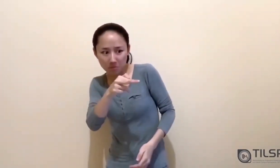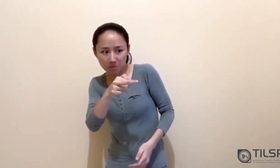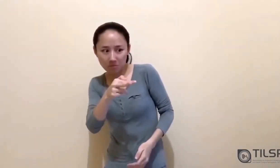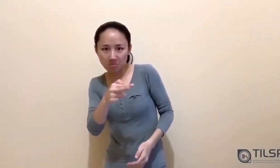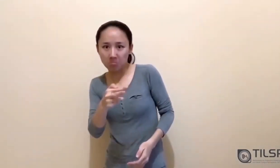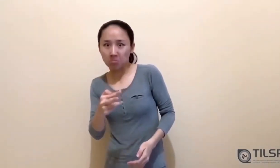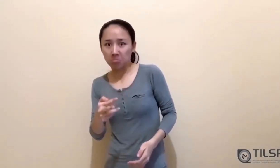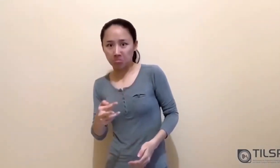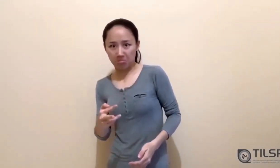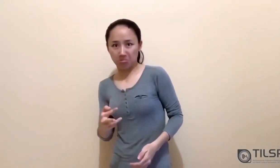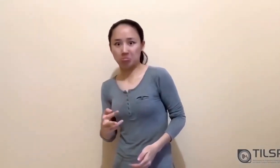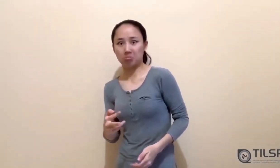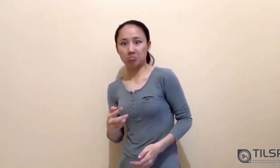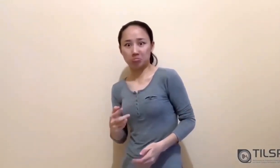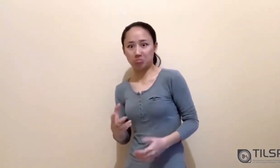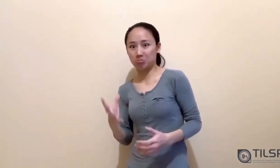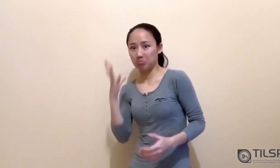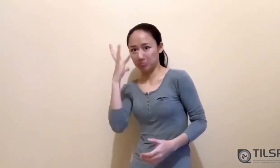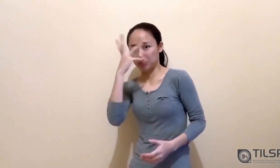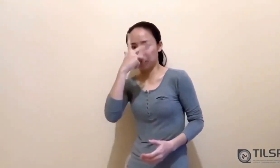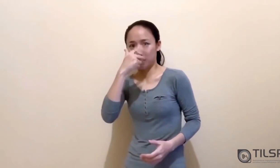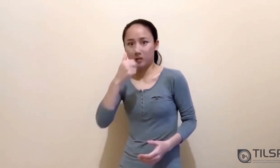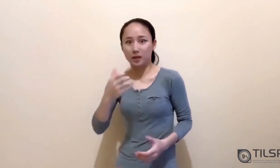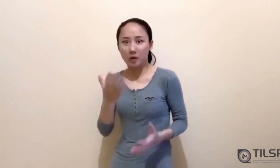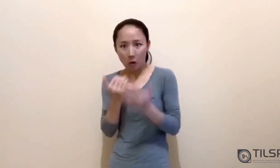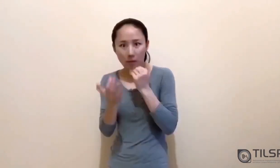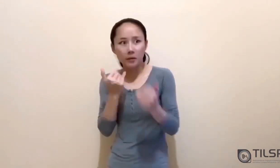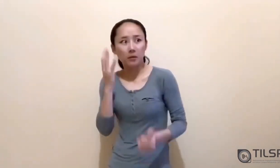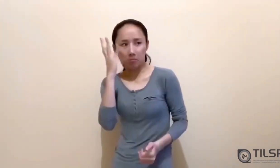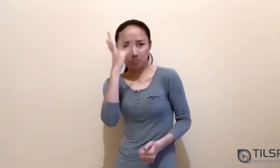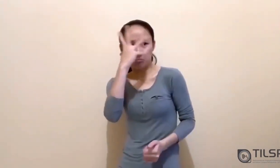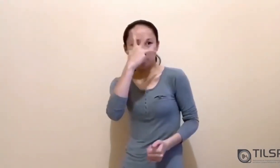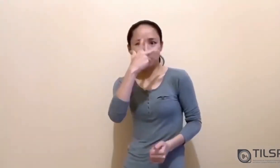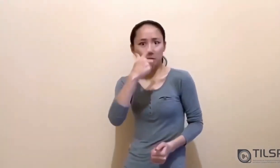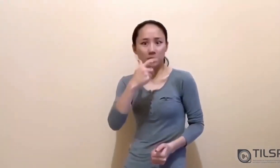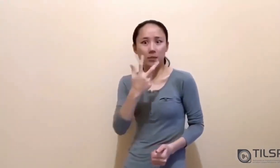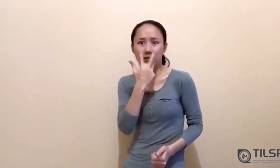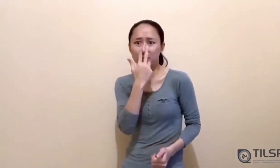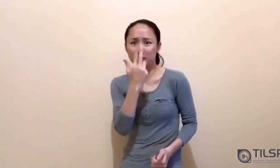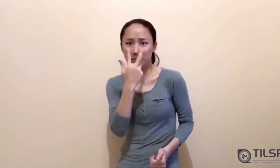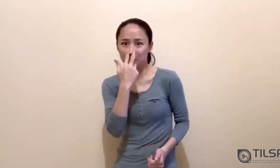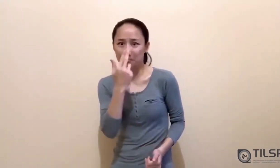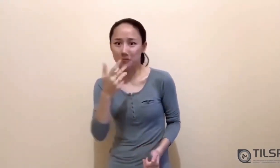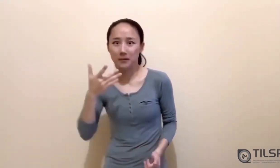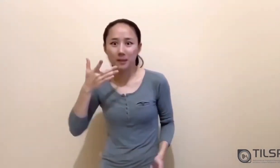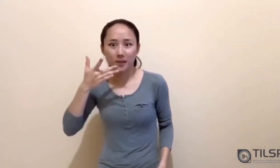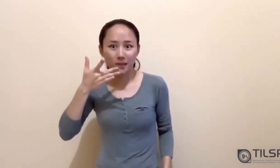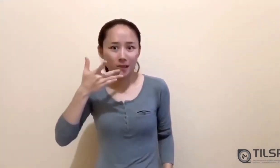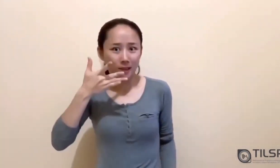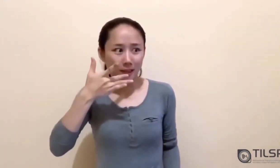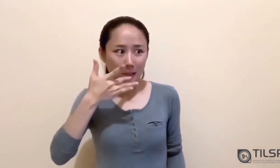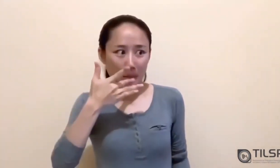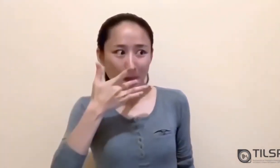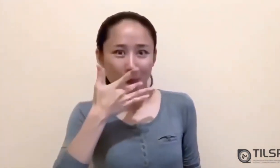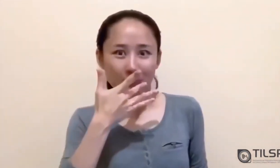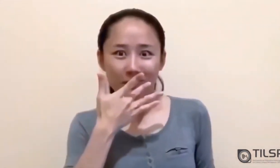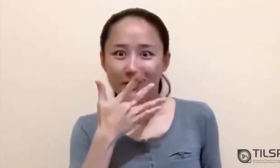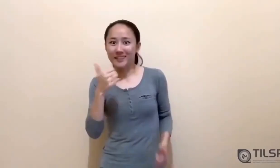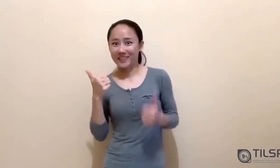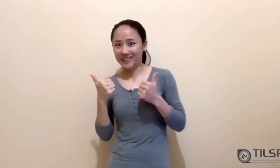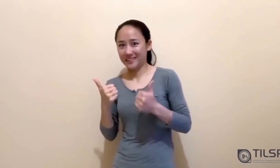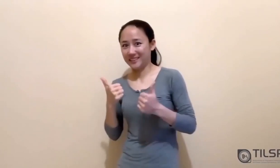Quando a raposa chegou, se deparou com um banquete incrível. Tudo parecia muito